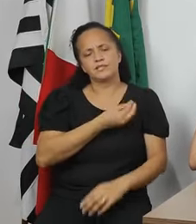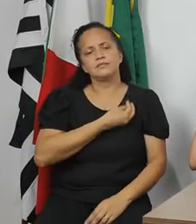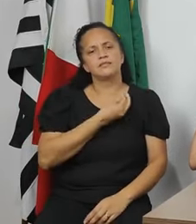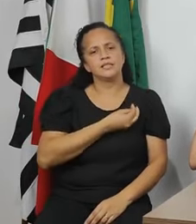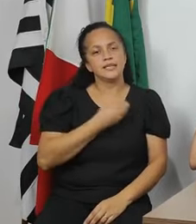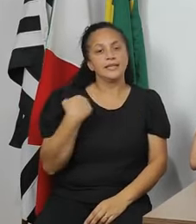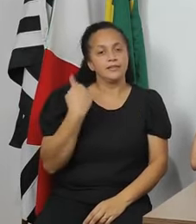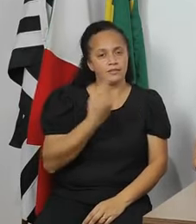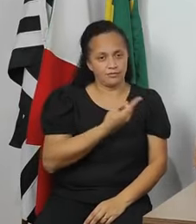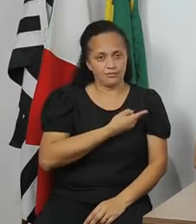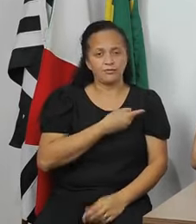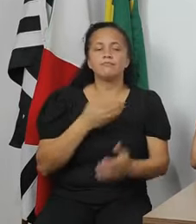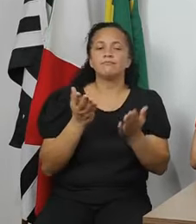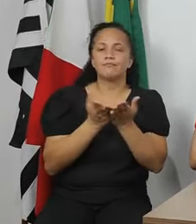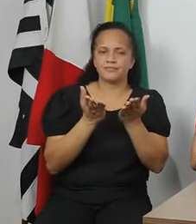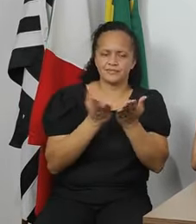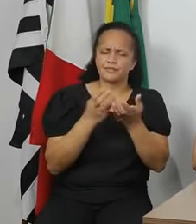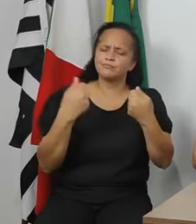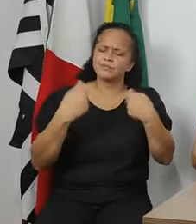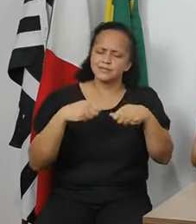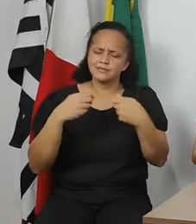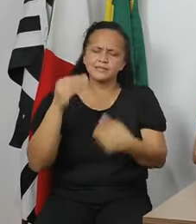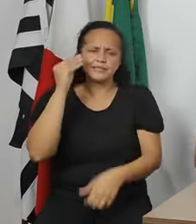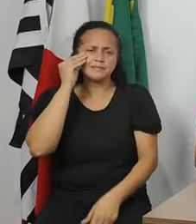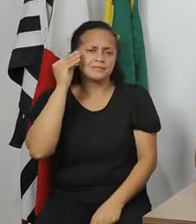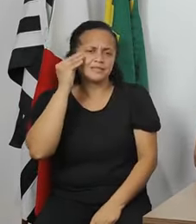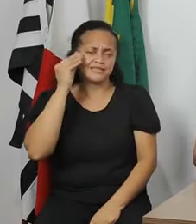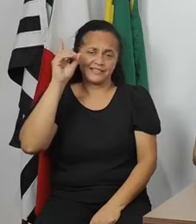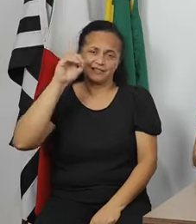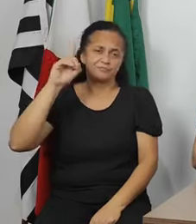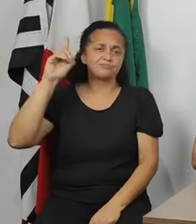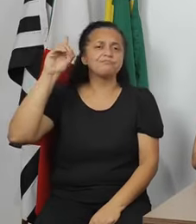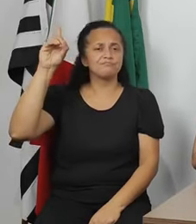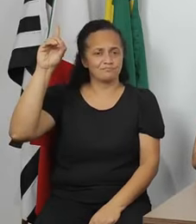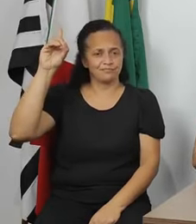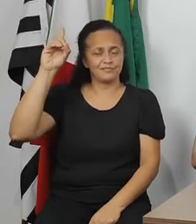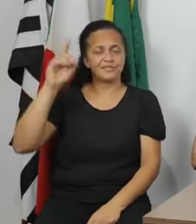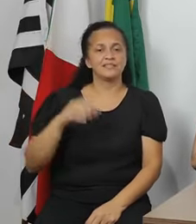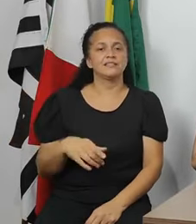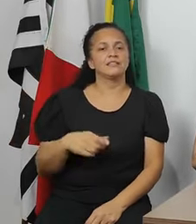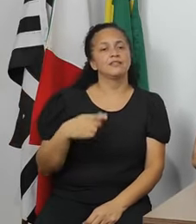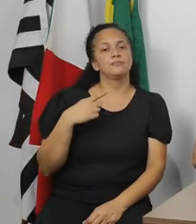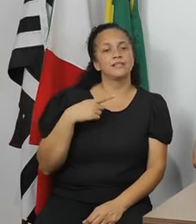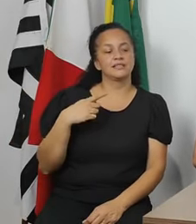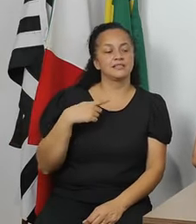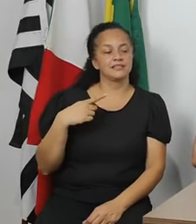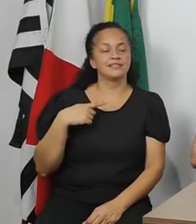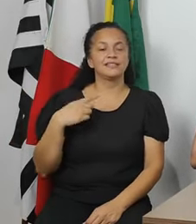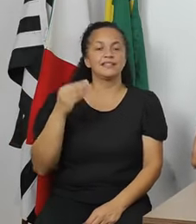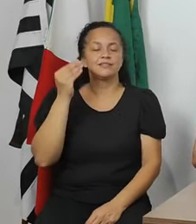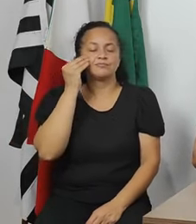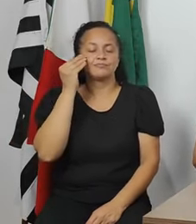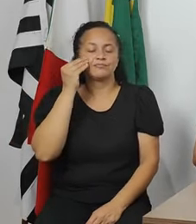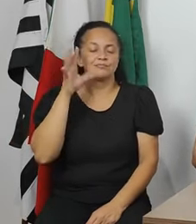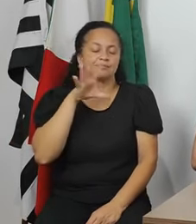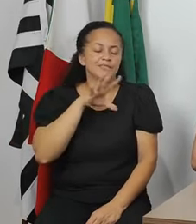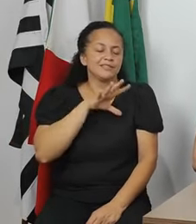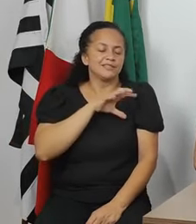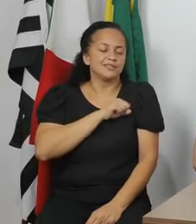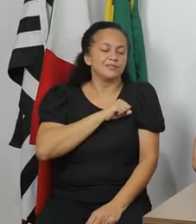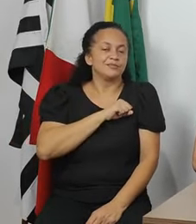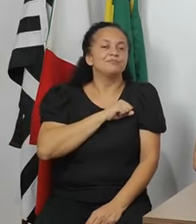deve ter experiências, né? A gente tem que ter experiências com Deus para que a gente possa experimentar do amor dele e da